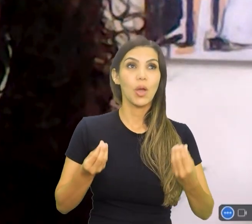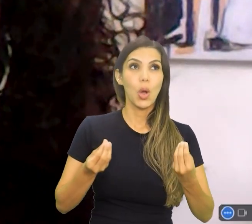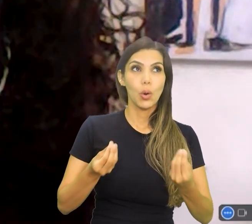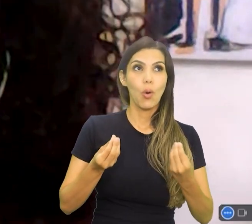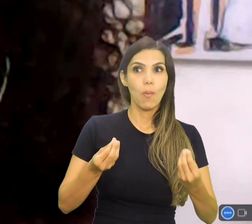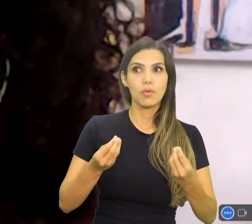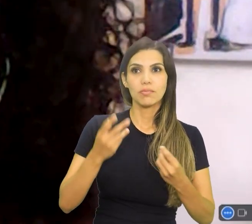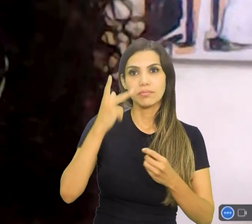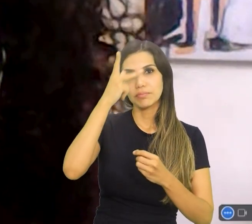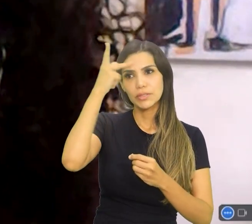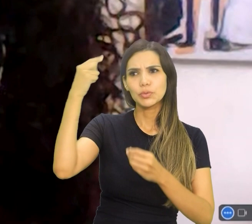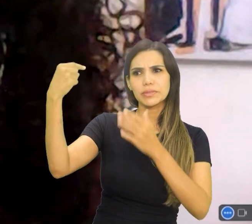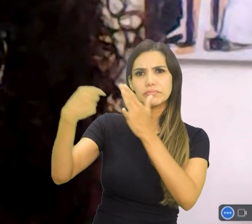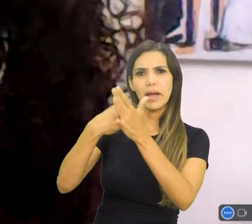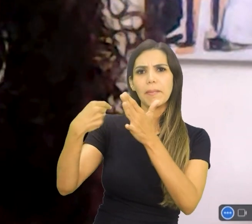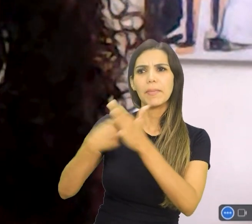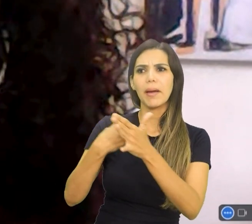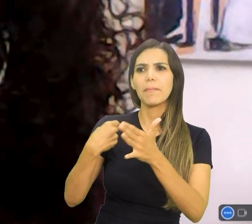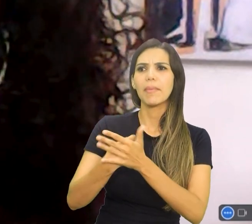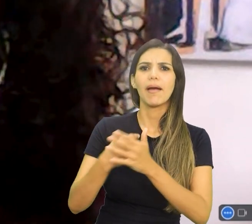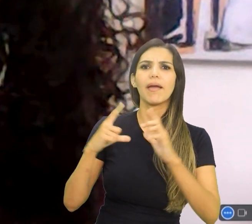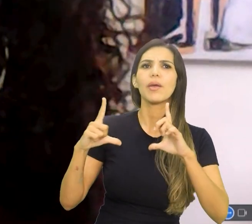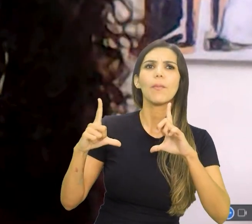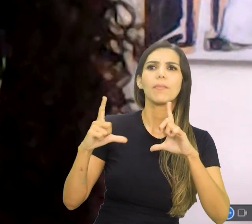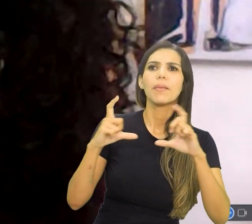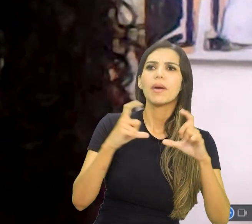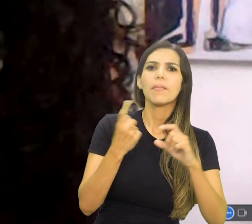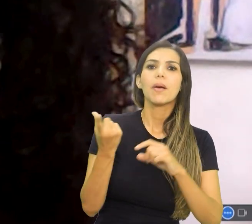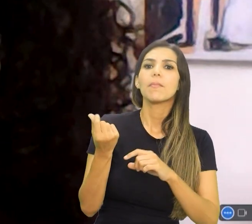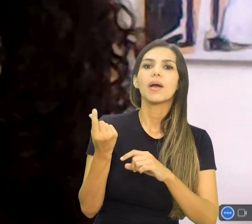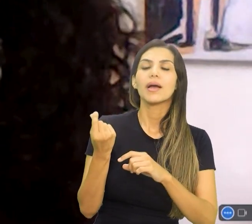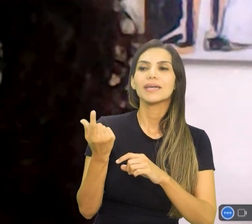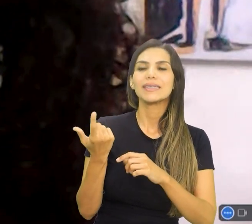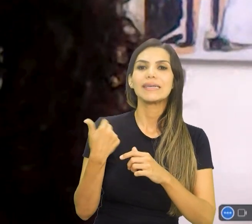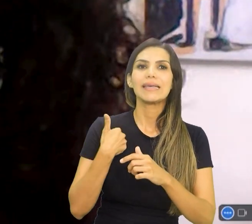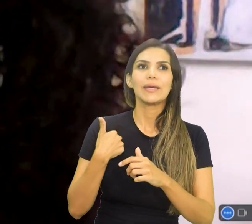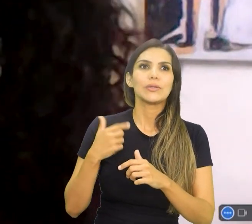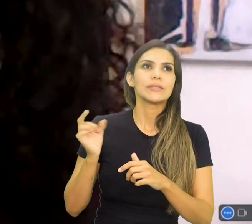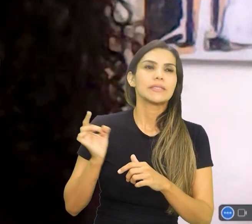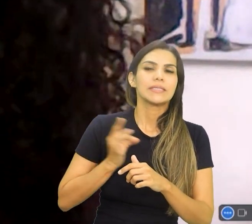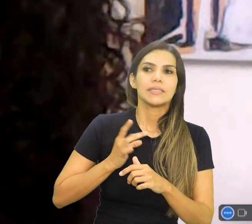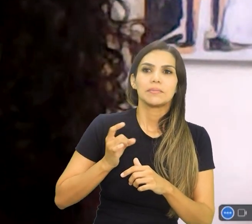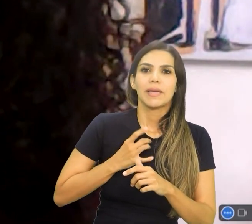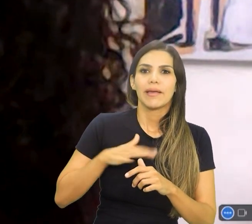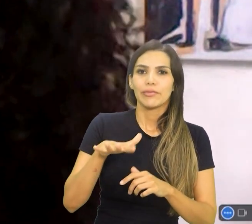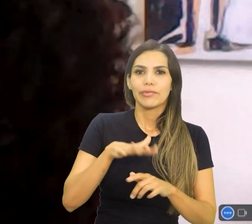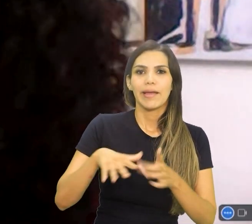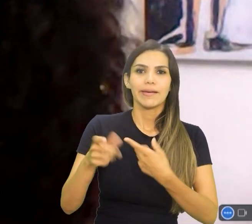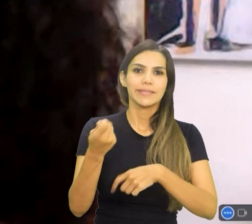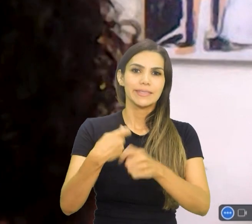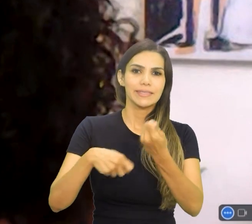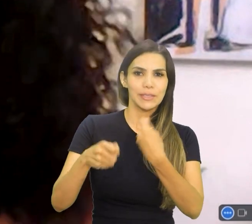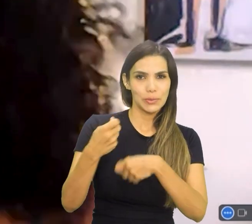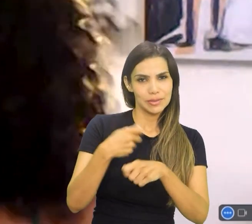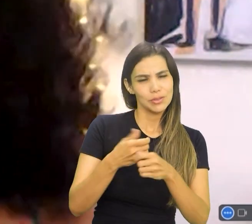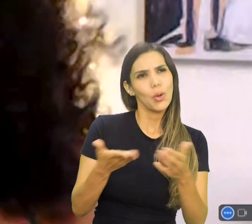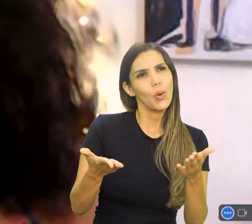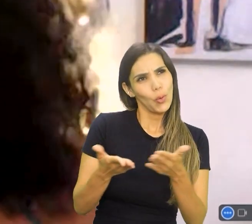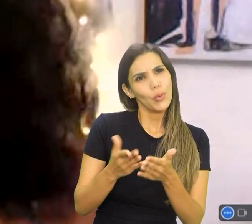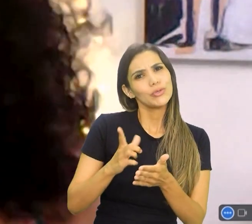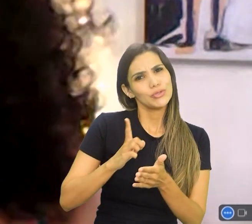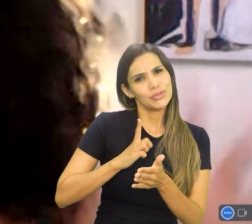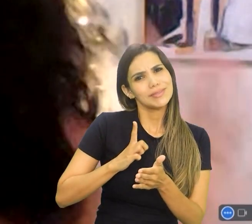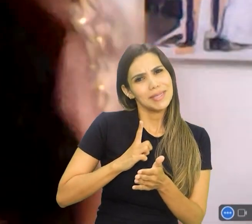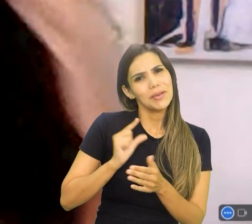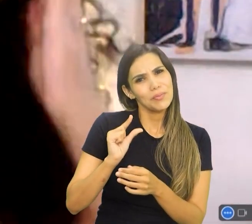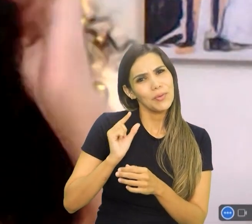de entender que eu não preciso ter medo do mercado. Eu tinha muito, ainda é um receio. Não vou falar que é